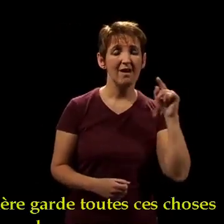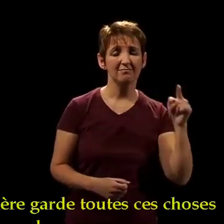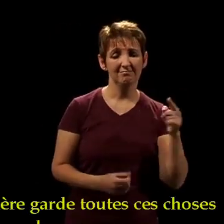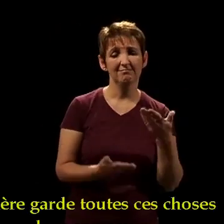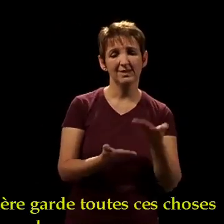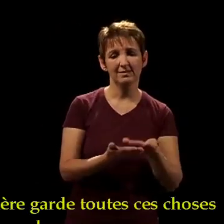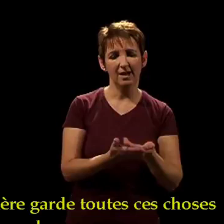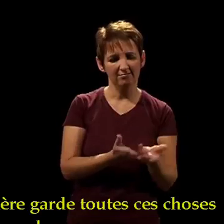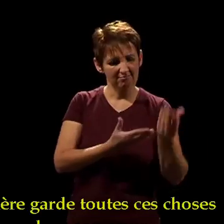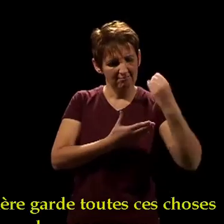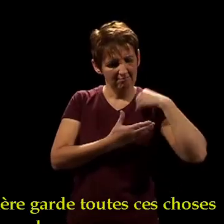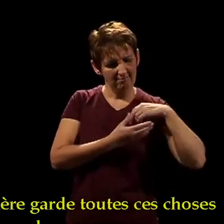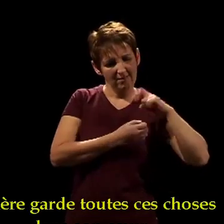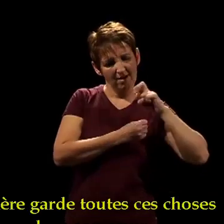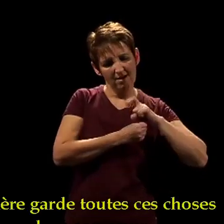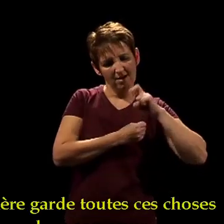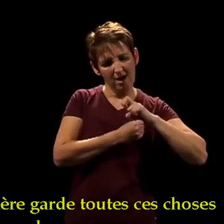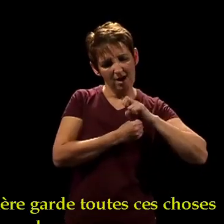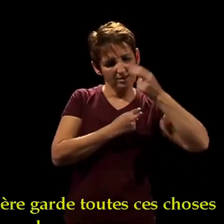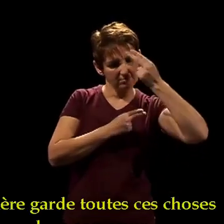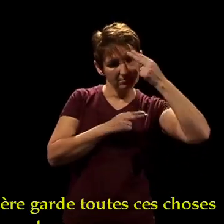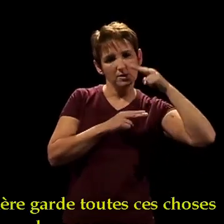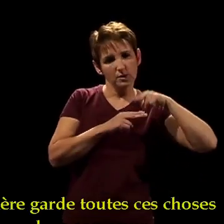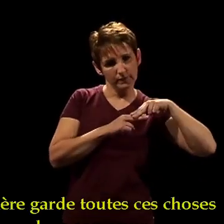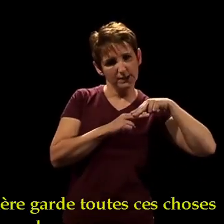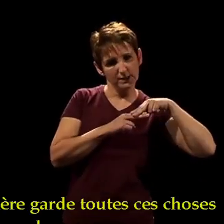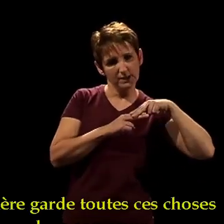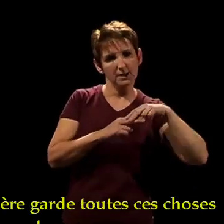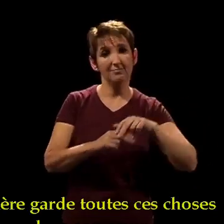Sa mère garde toutes ces choses dans son cœur.